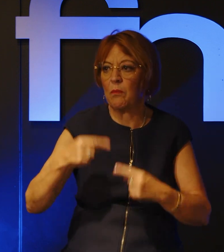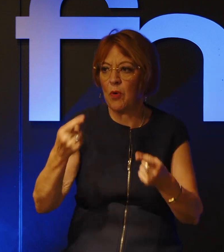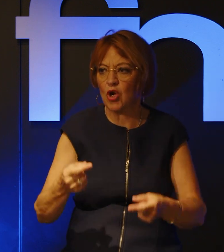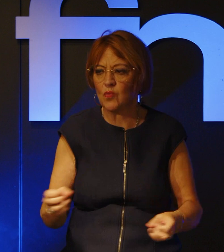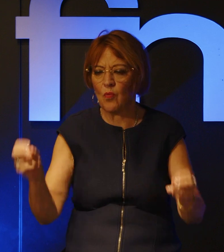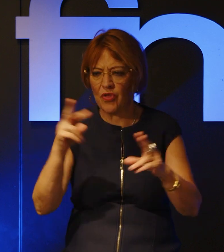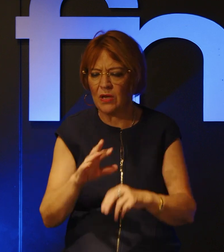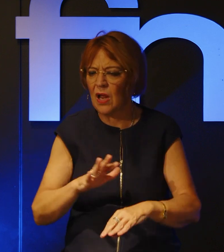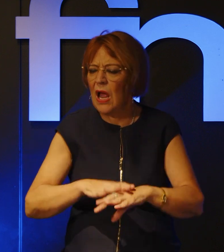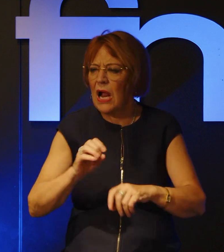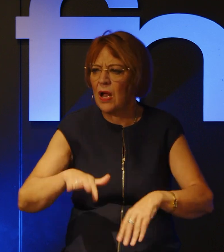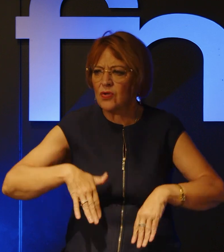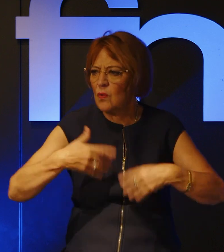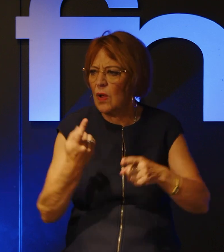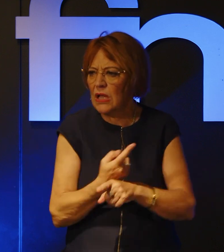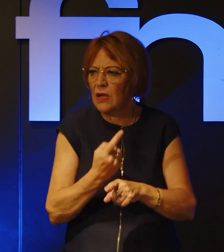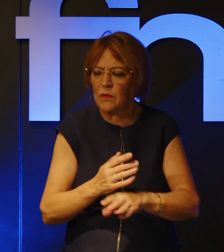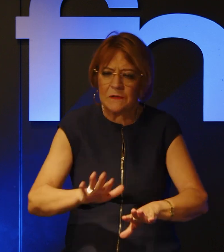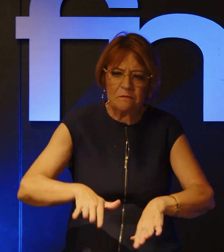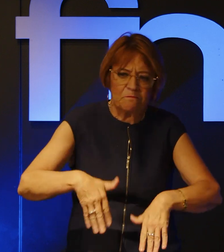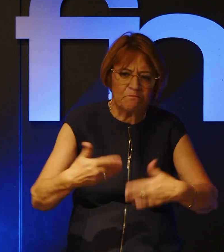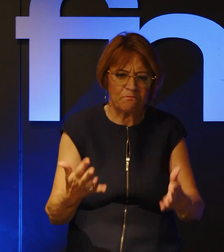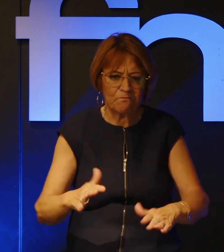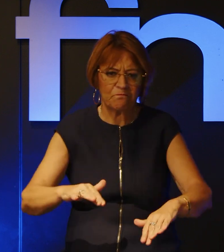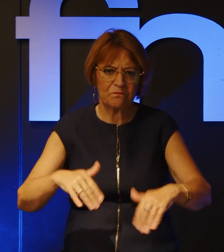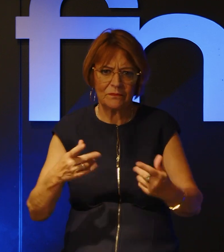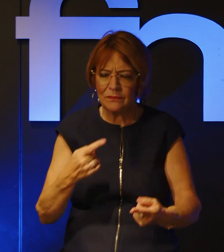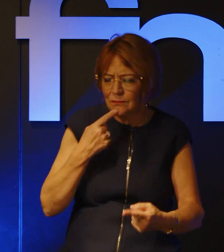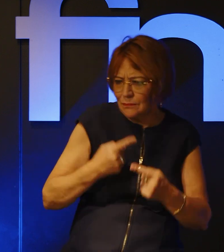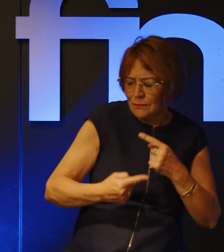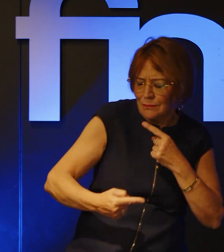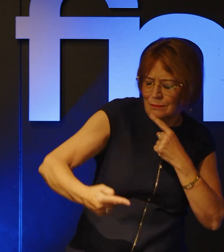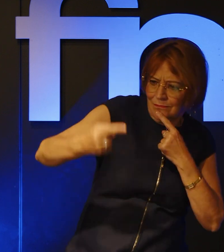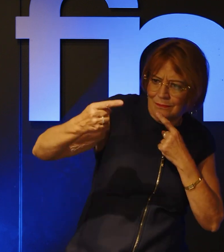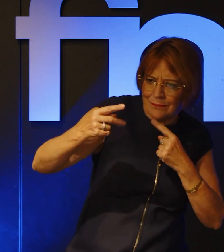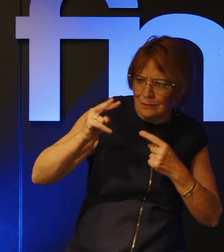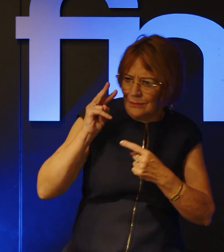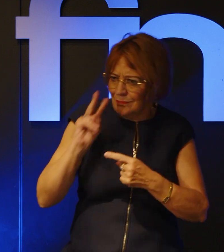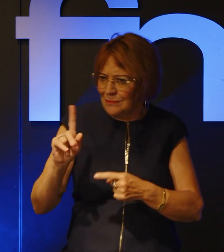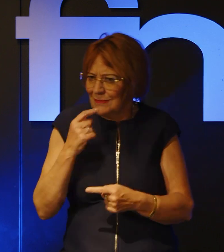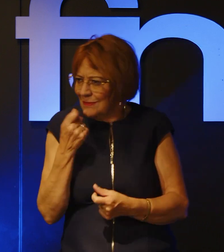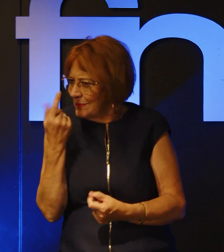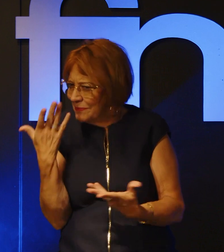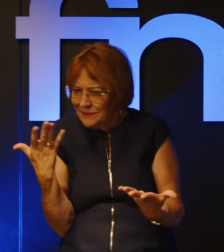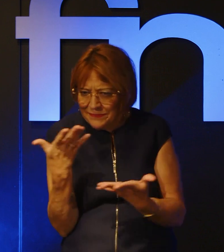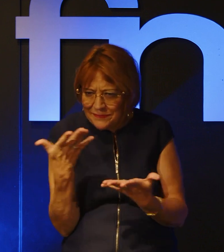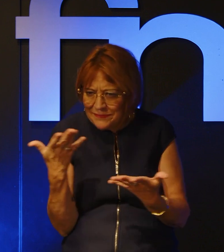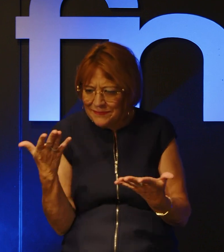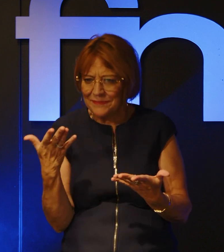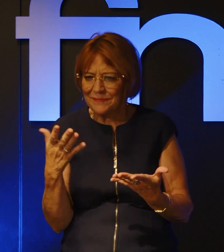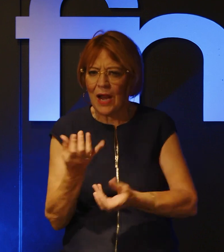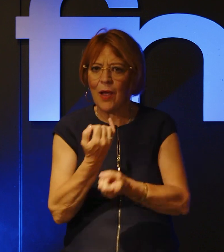H causa de qualquer coisa que às vezes parece um bocadinho hum extravagante ou um bocadinho às vezes não compreendida é um